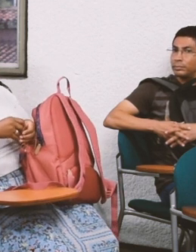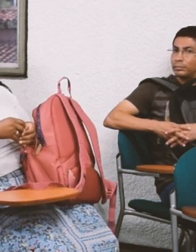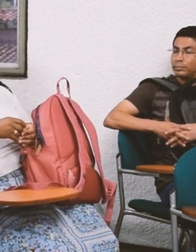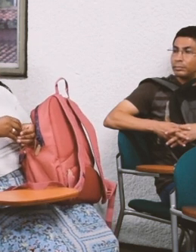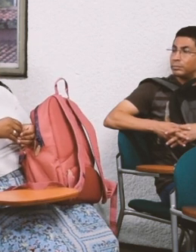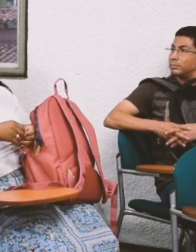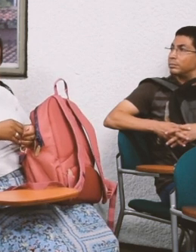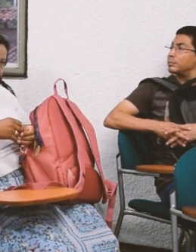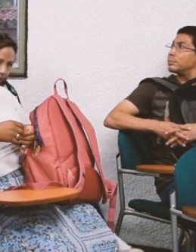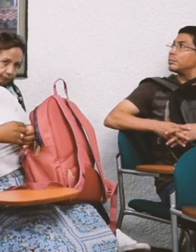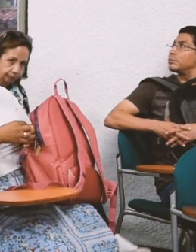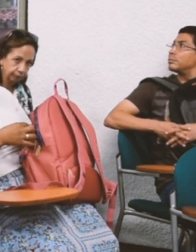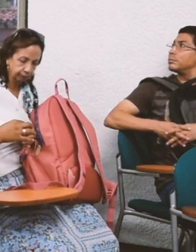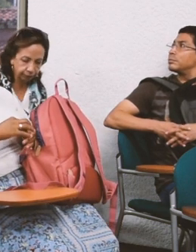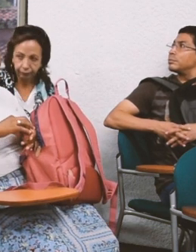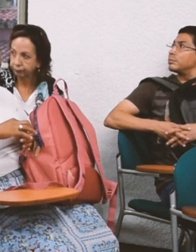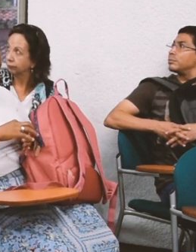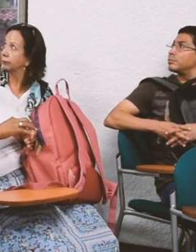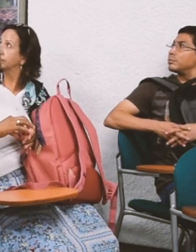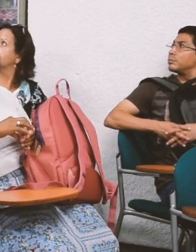momento, las poblaciones por su